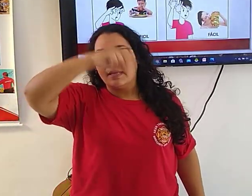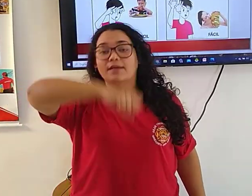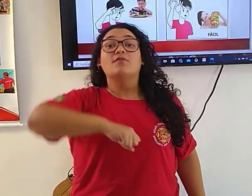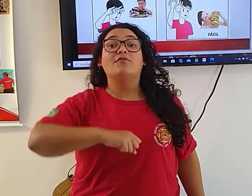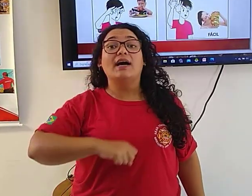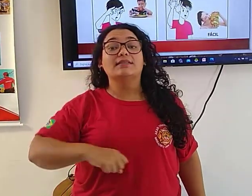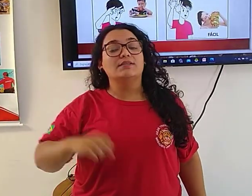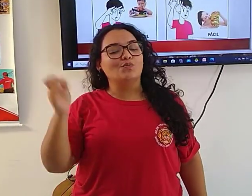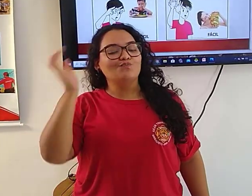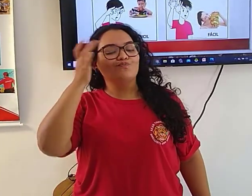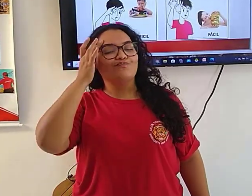Fácil.